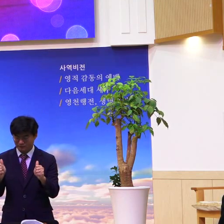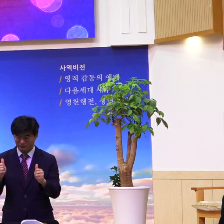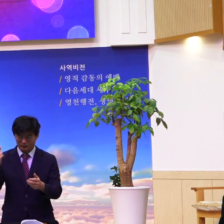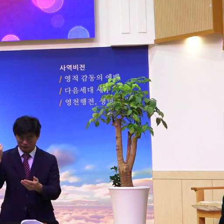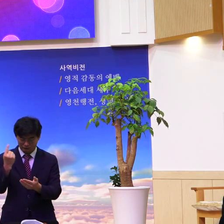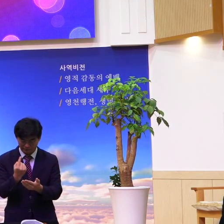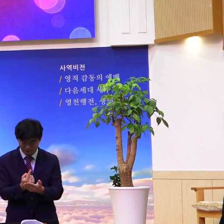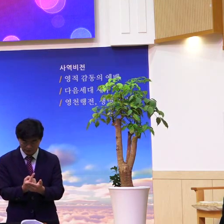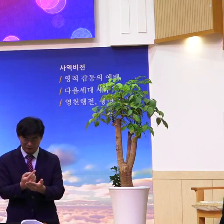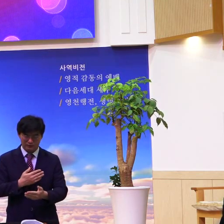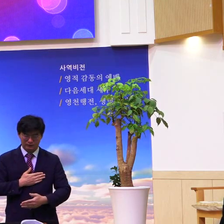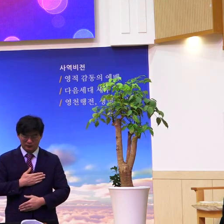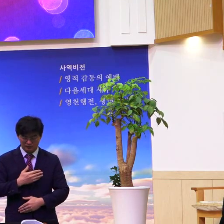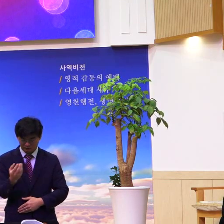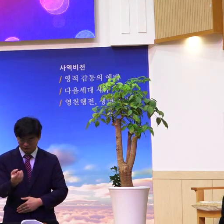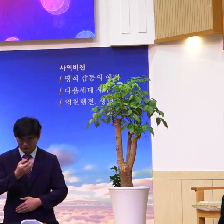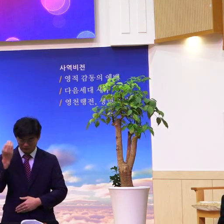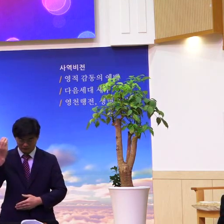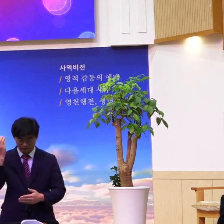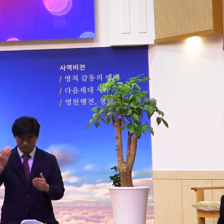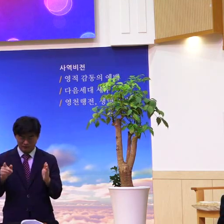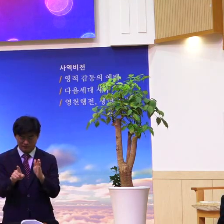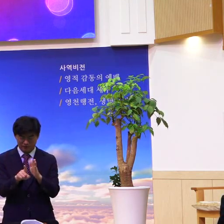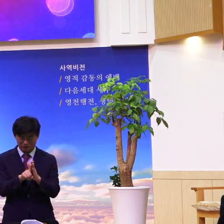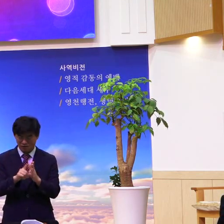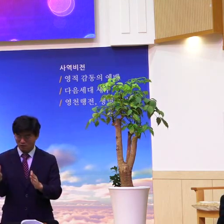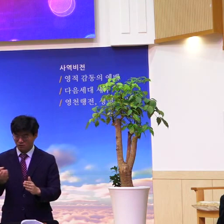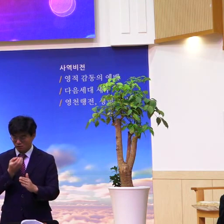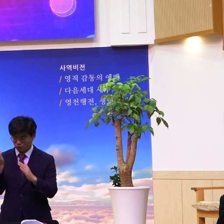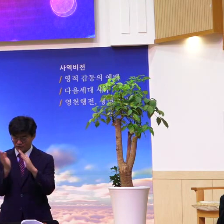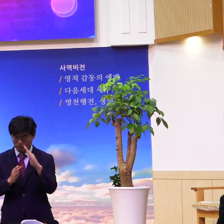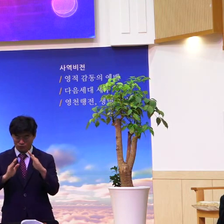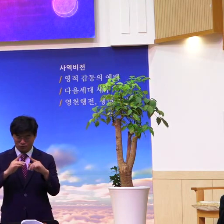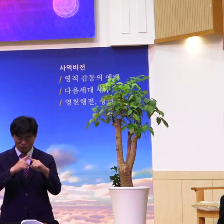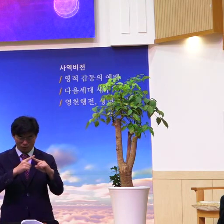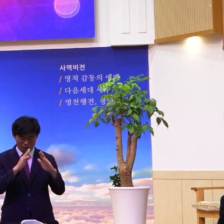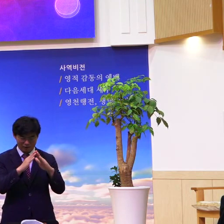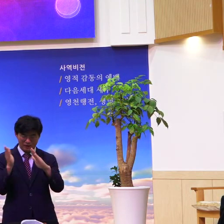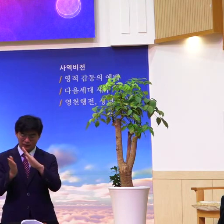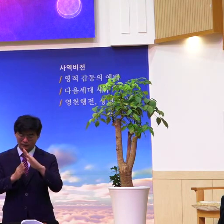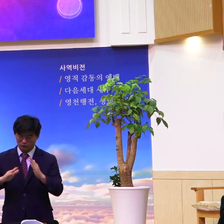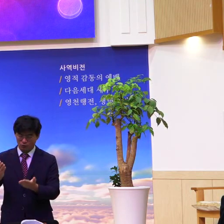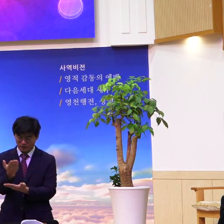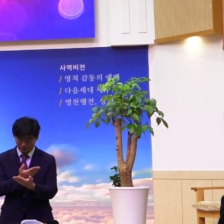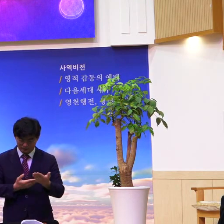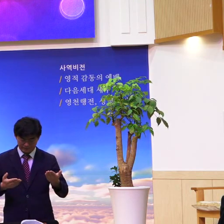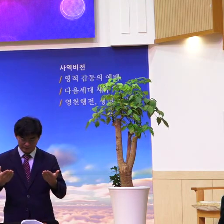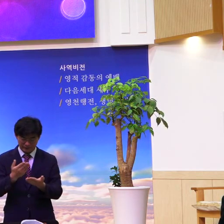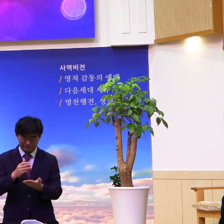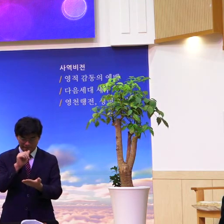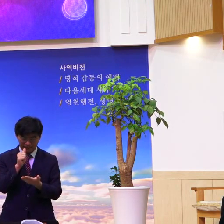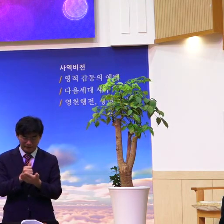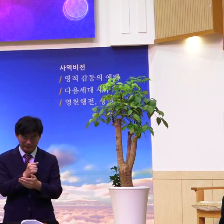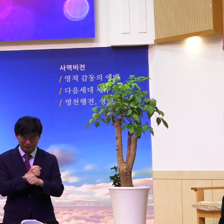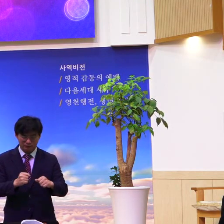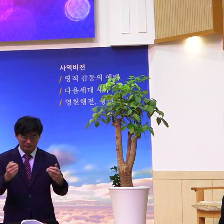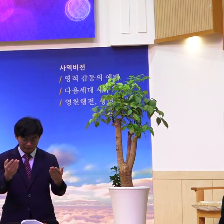심판하러 오십니다. 나는 성경을 믿으며 거룩한 공교회와 성교의 교제와 죄를